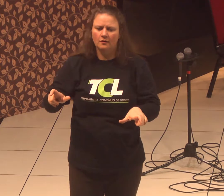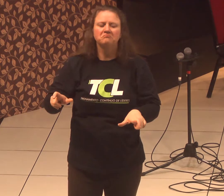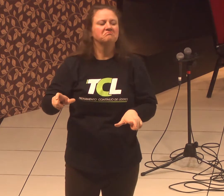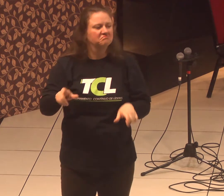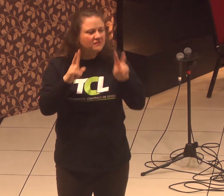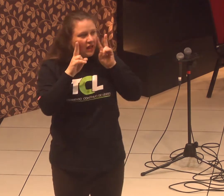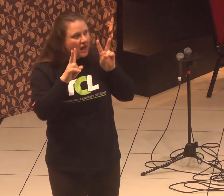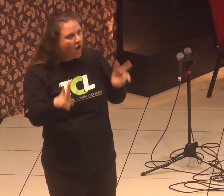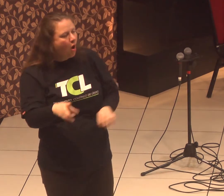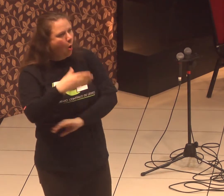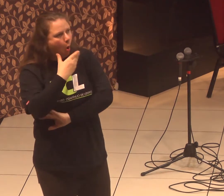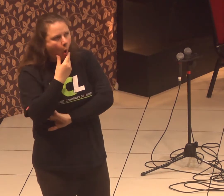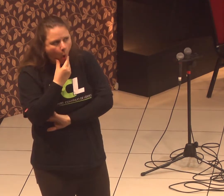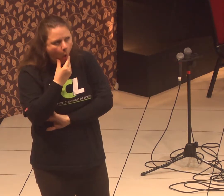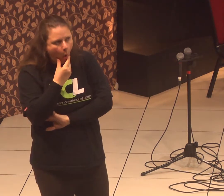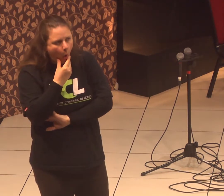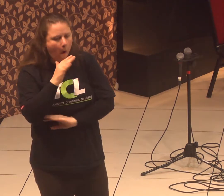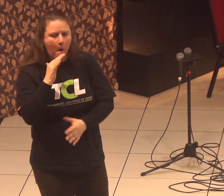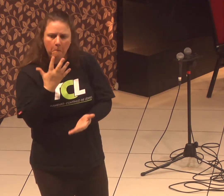O testemunho foi dado.